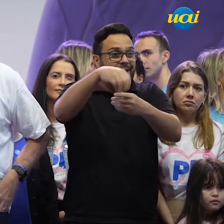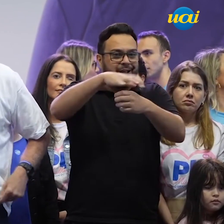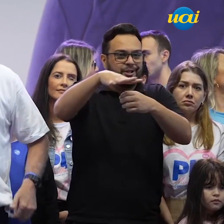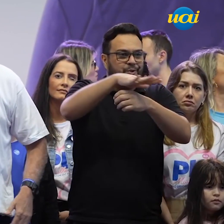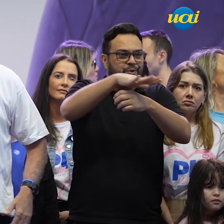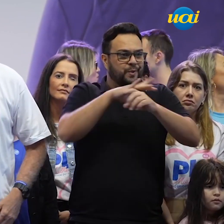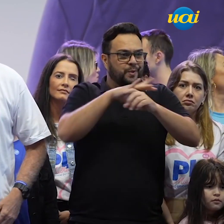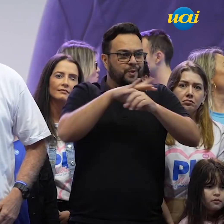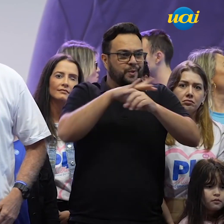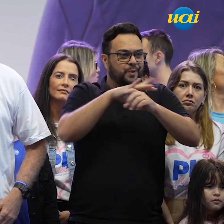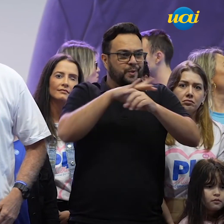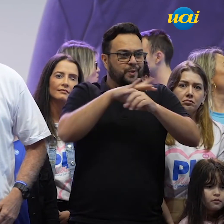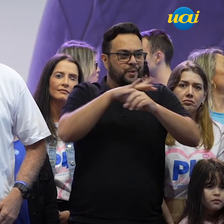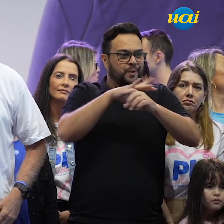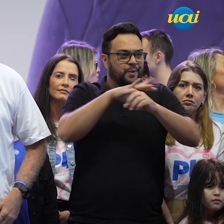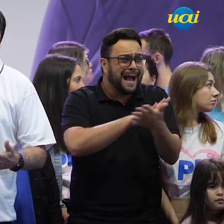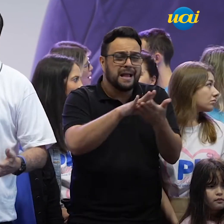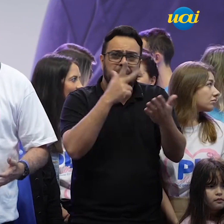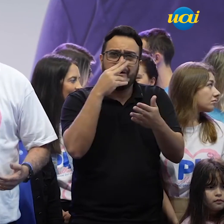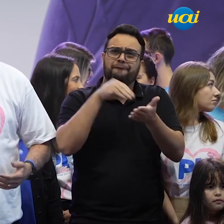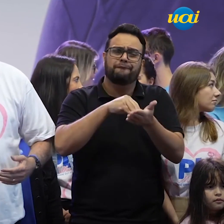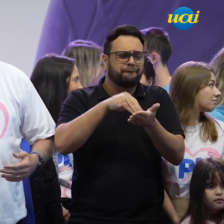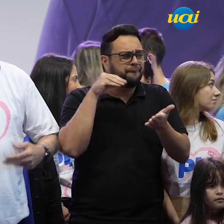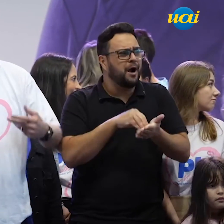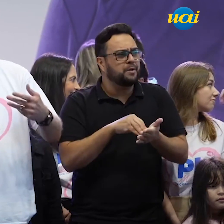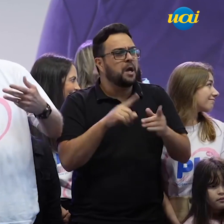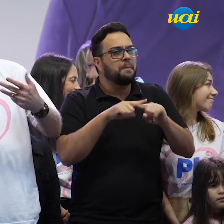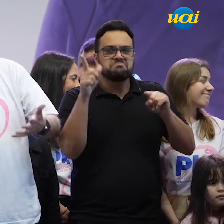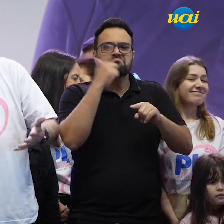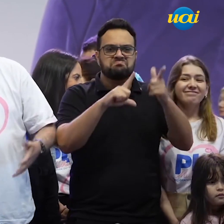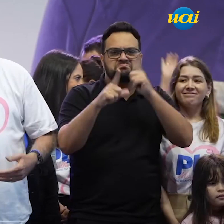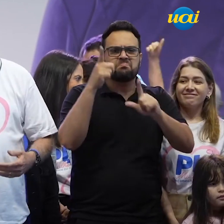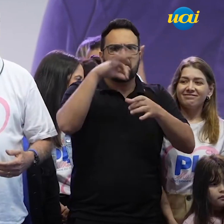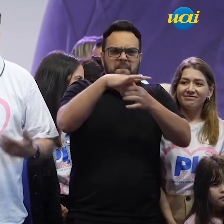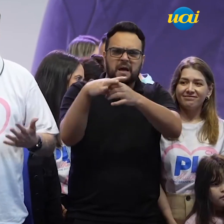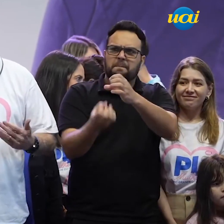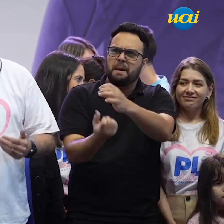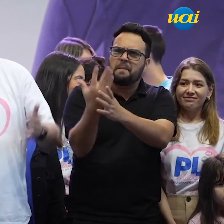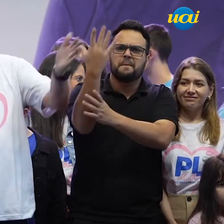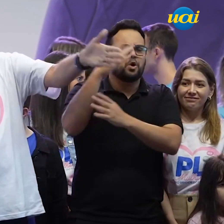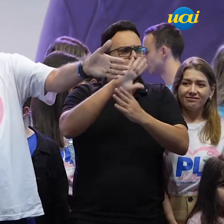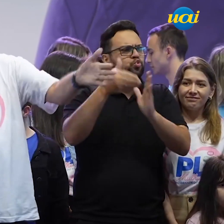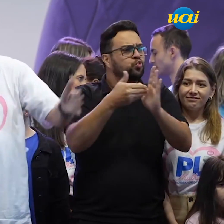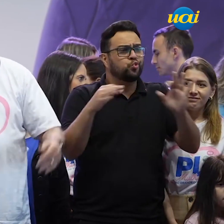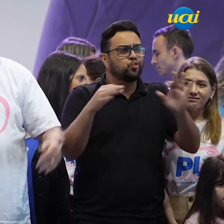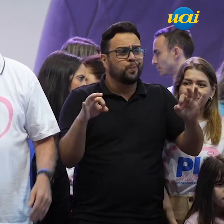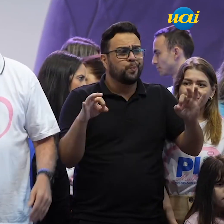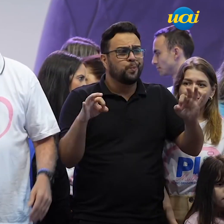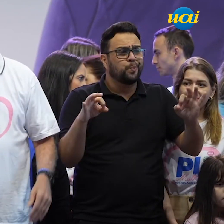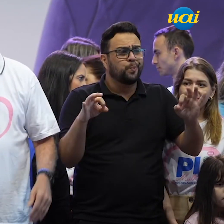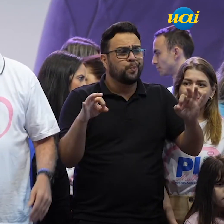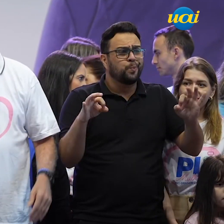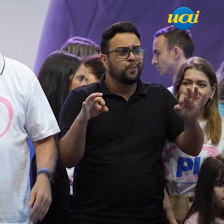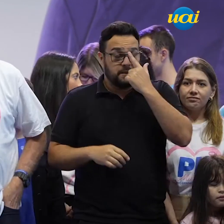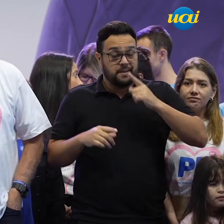existe outra explicação. Prêmio Nobel. Um quarto do prêmio de Prêmio Nobel está lá, em